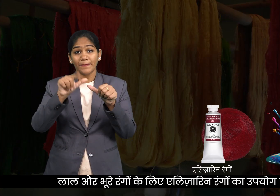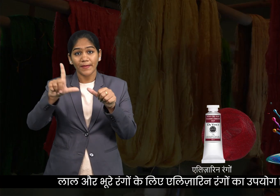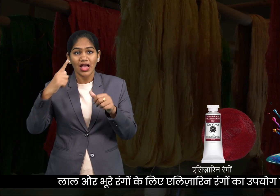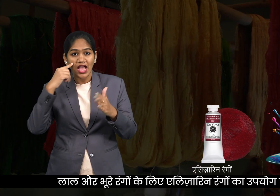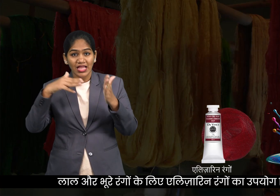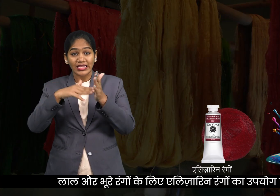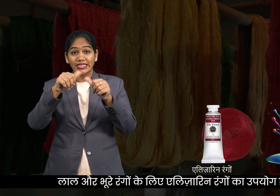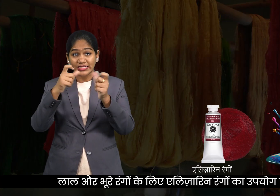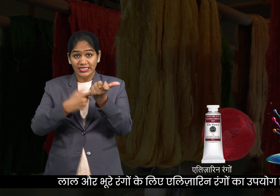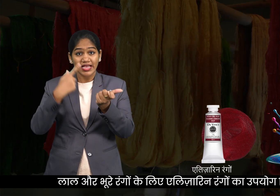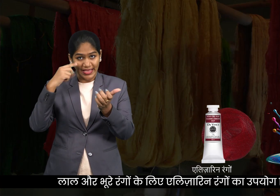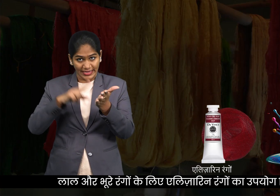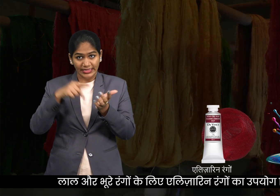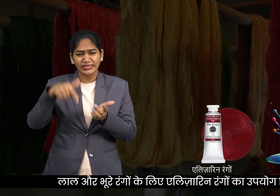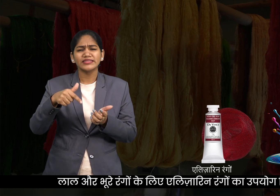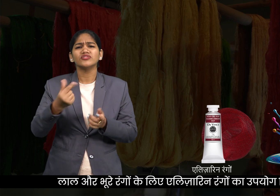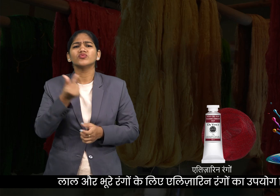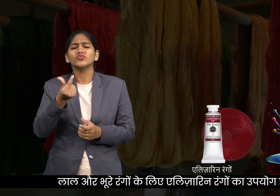किया जाता है।